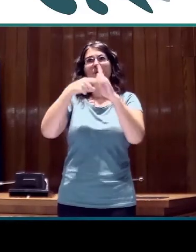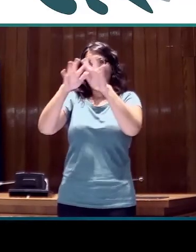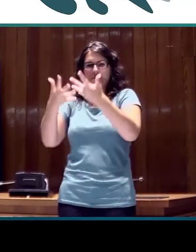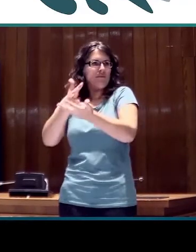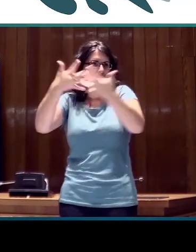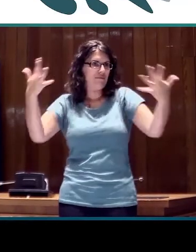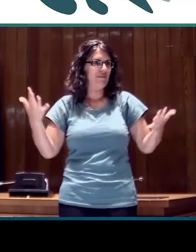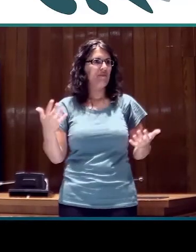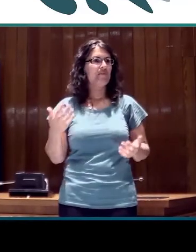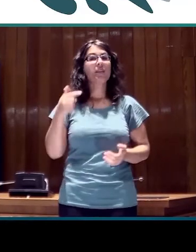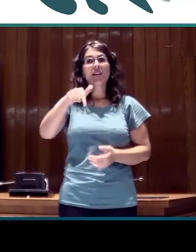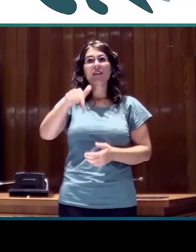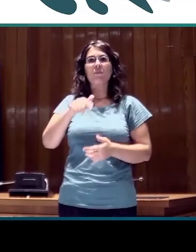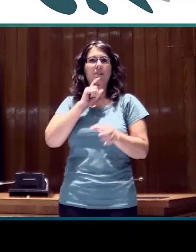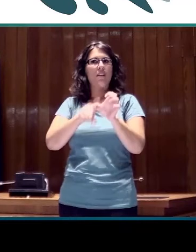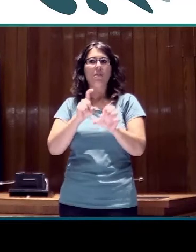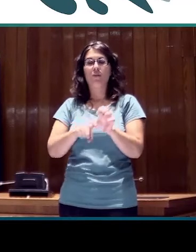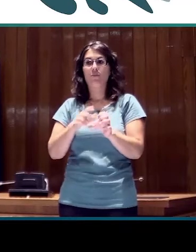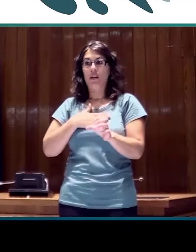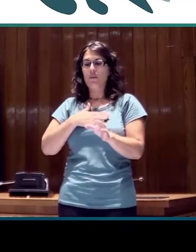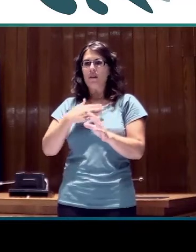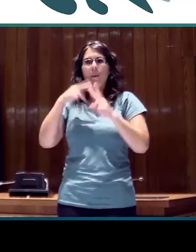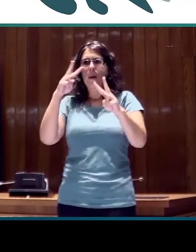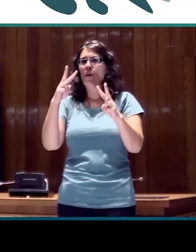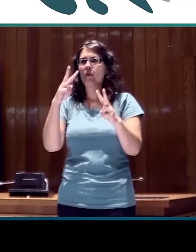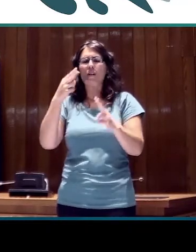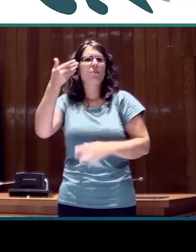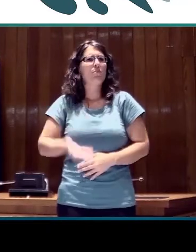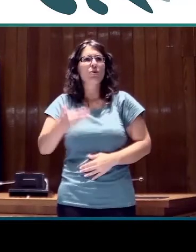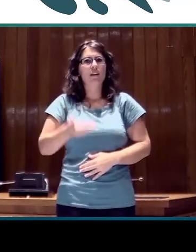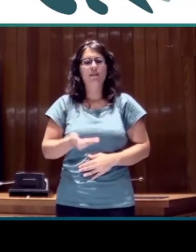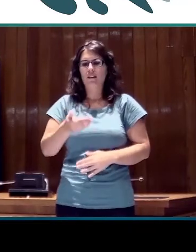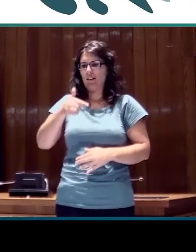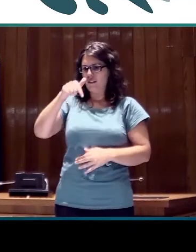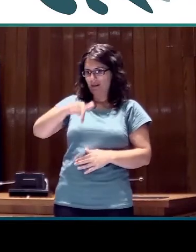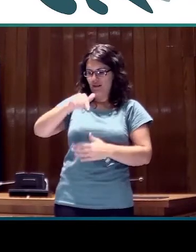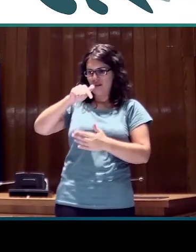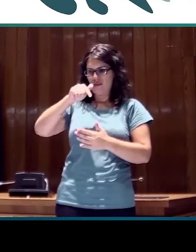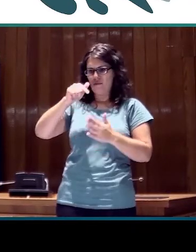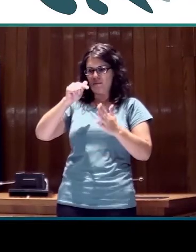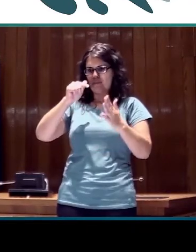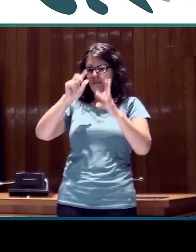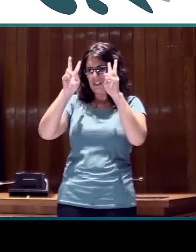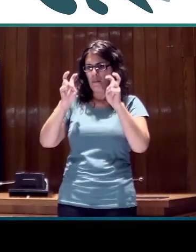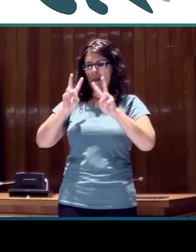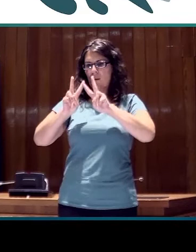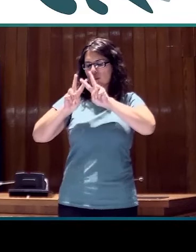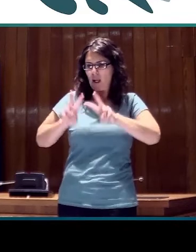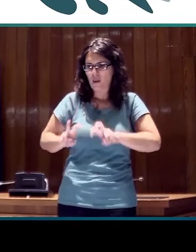que marca un punto importante de inflexión en materia de investigación de lo que es la